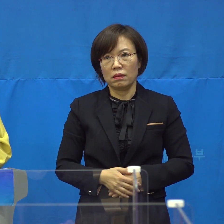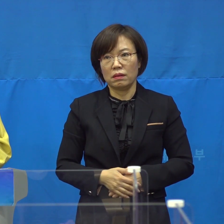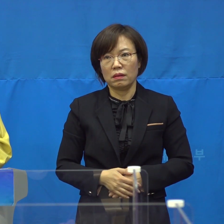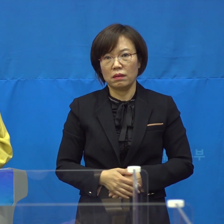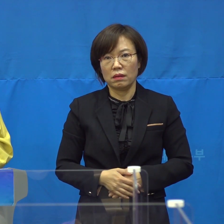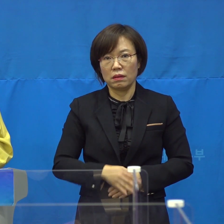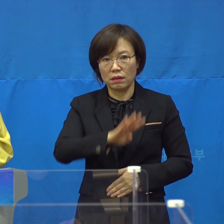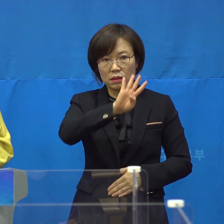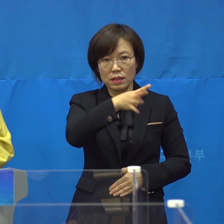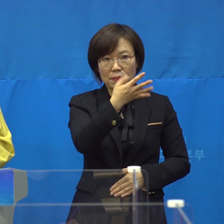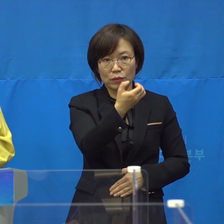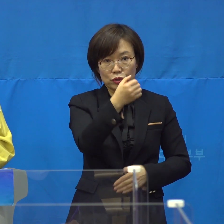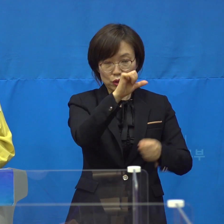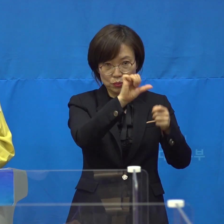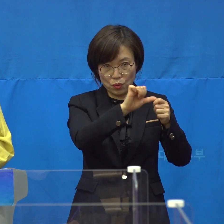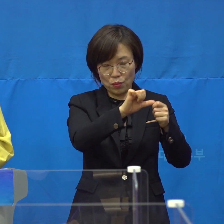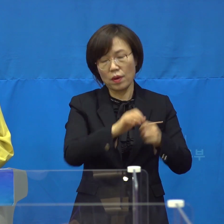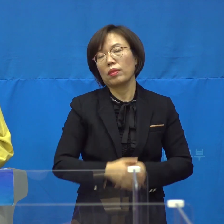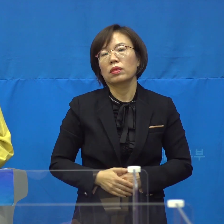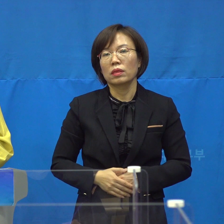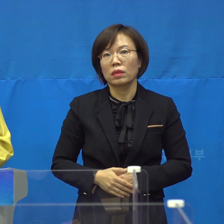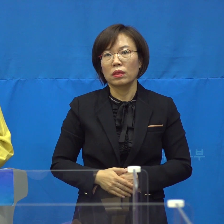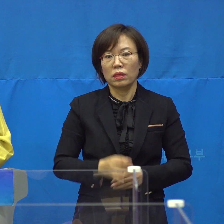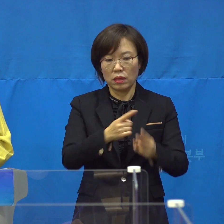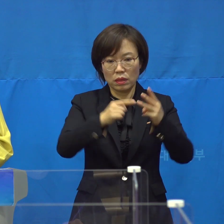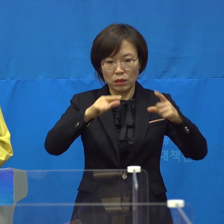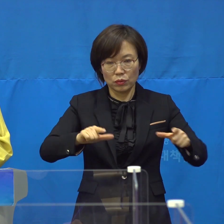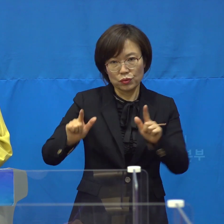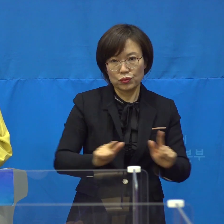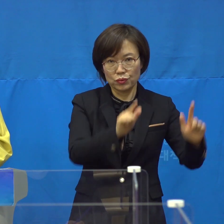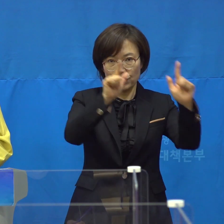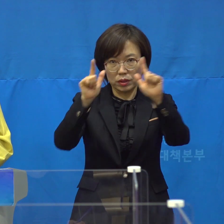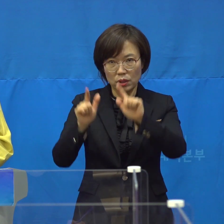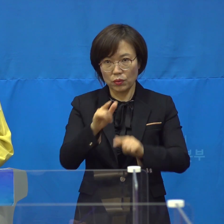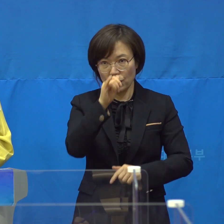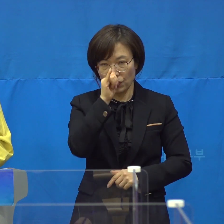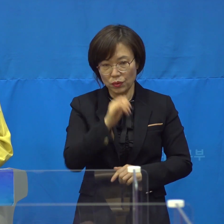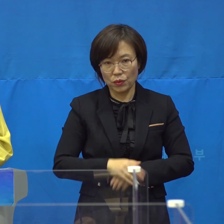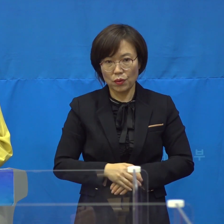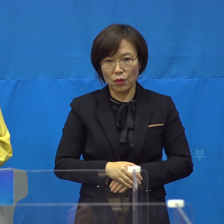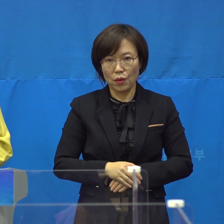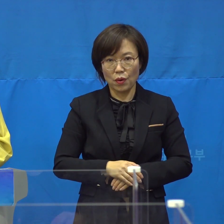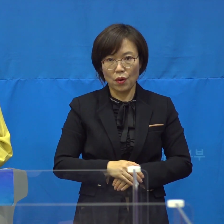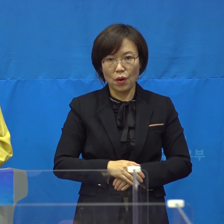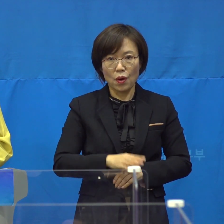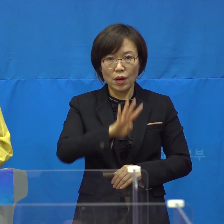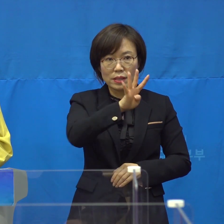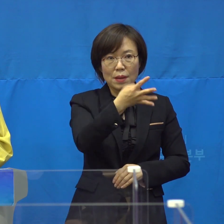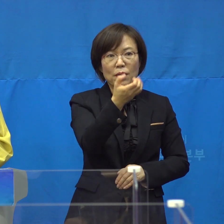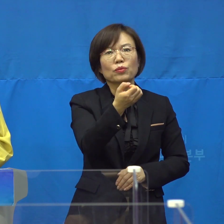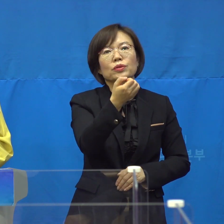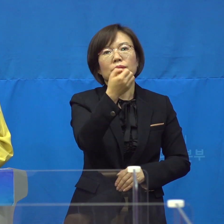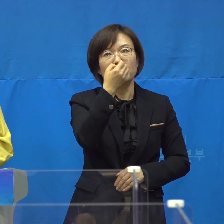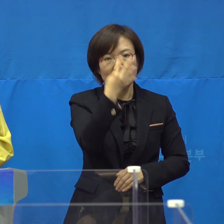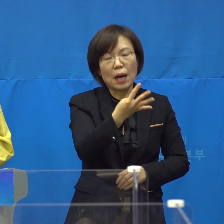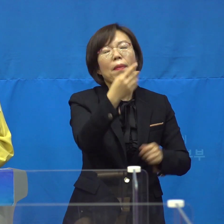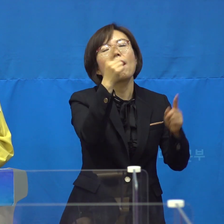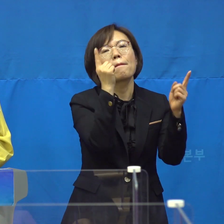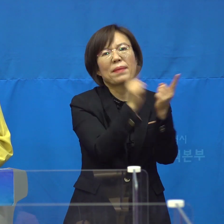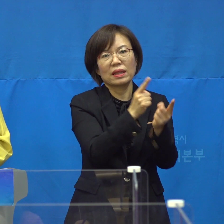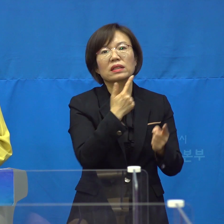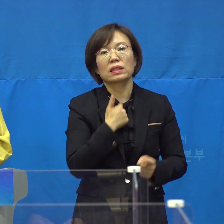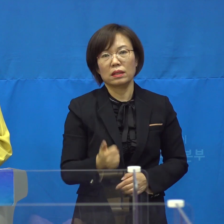16페이지입니다. 495번 확진자 관련입니다. 울주군 거주자로 울산 489번 접촉자입니다.